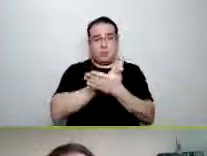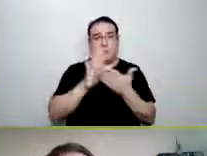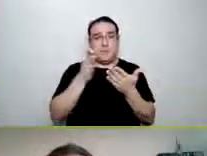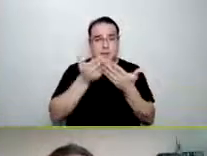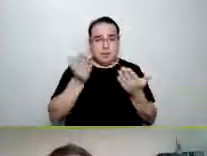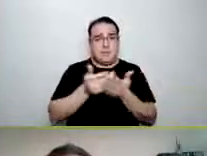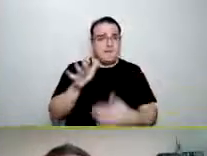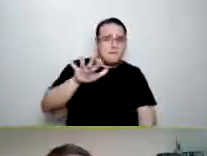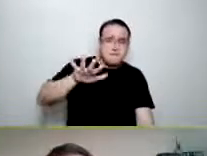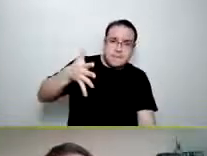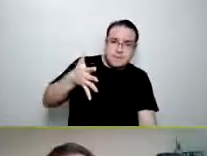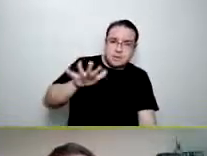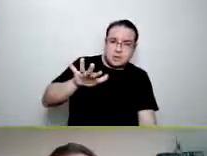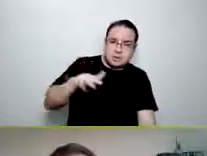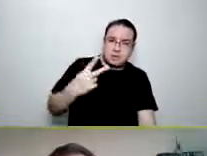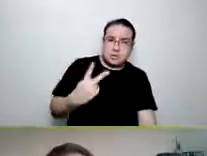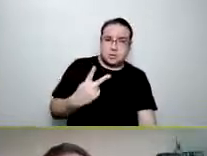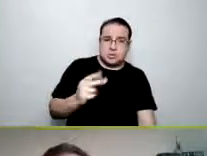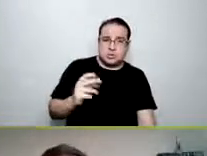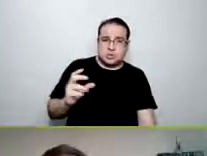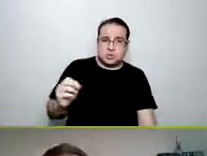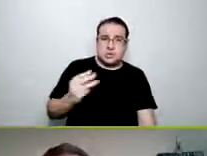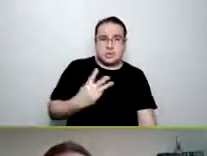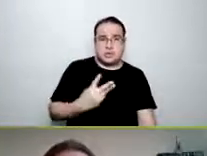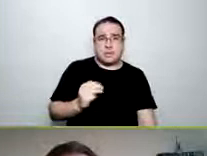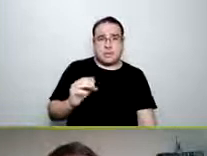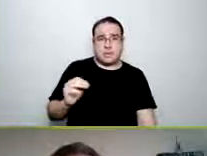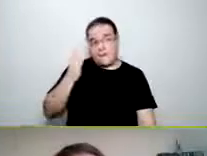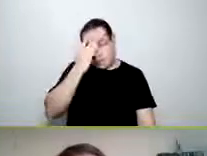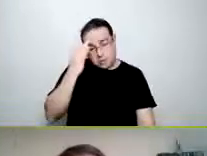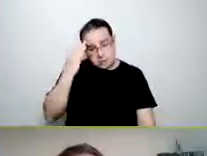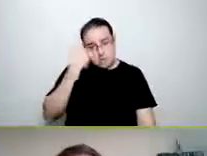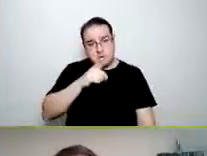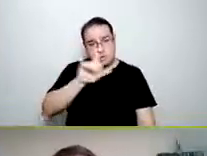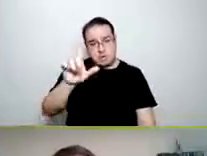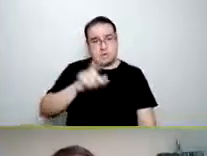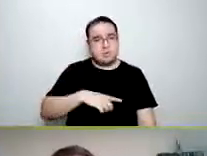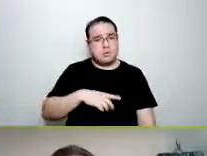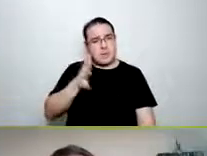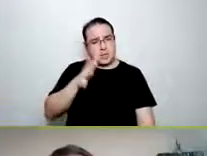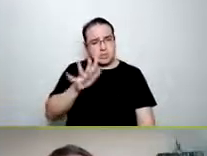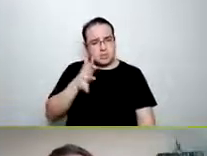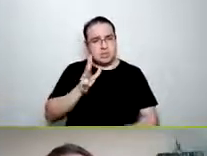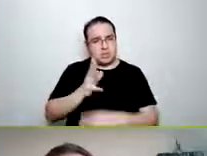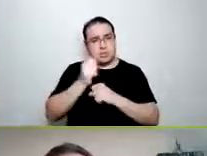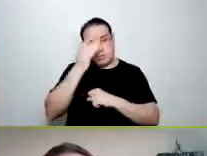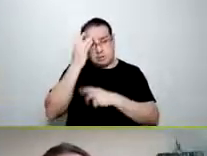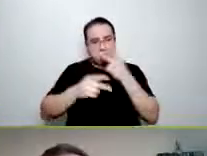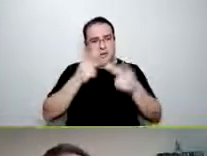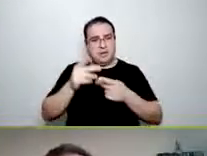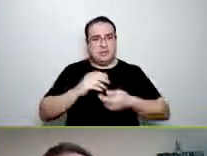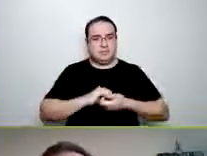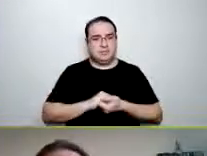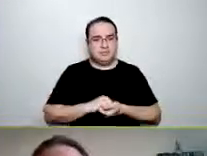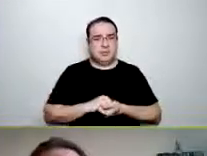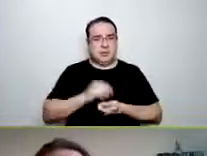é essa faixa, entre 200 e 300 pessoas por língua, no valor mediano. Quer dizer